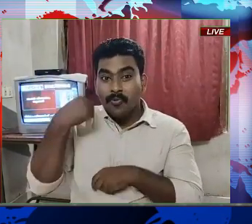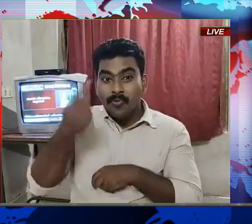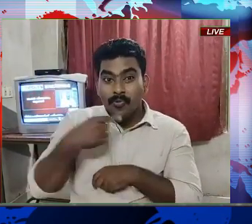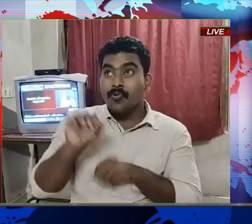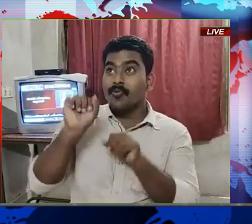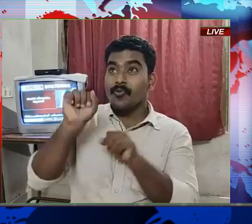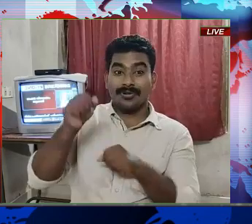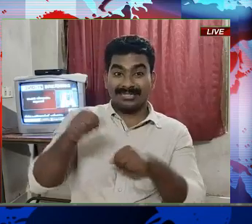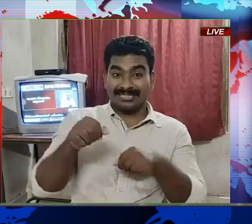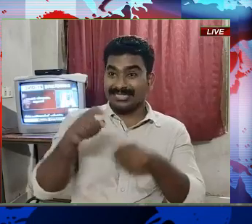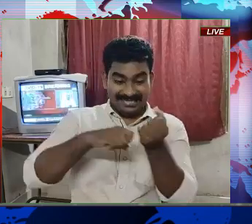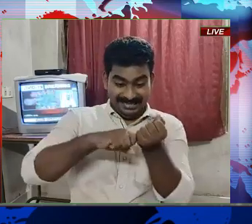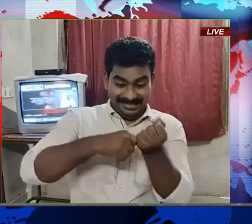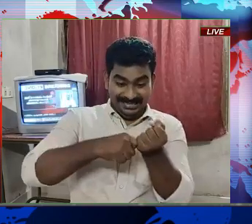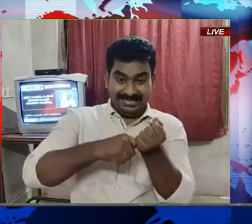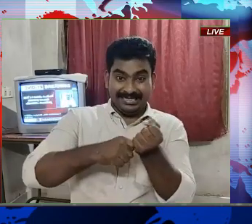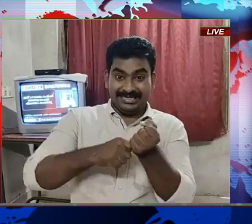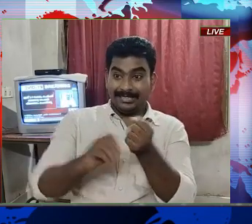അപ്പോൾ കൃഷിക്കാർ